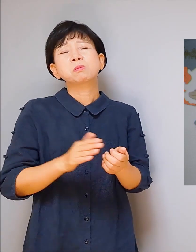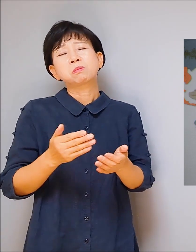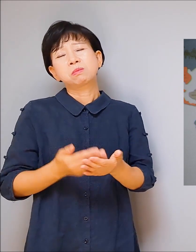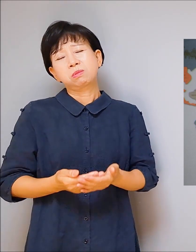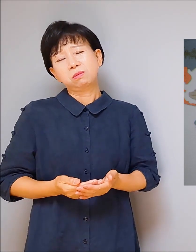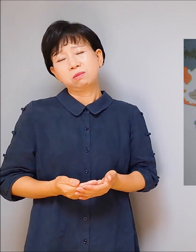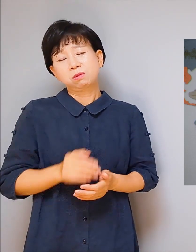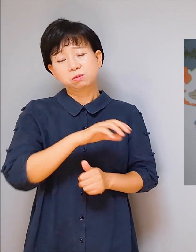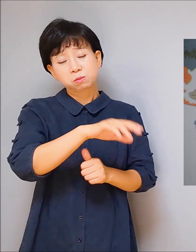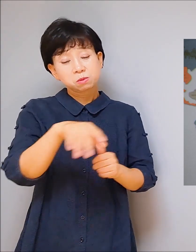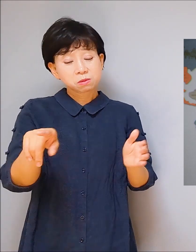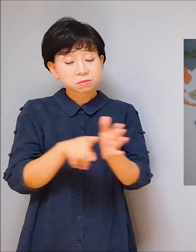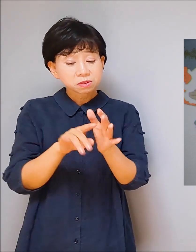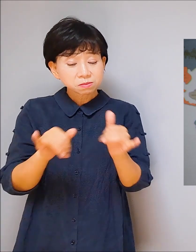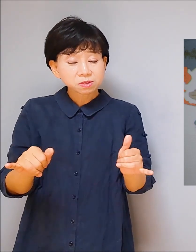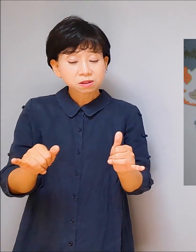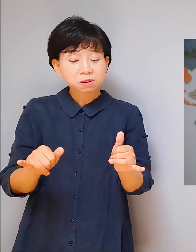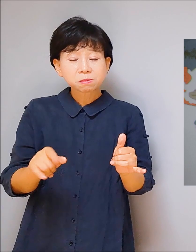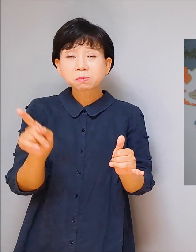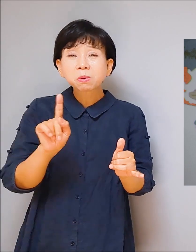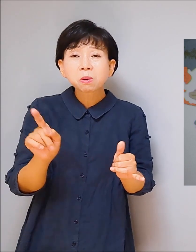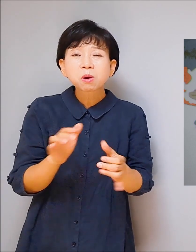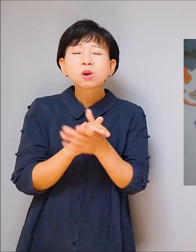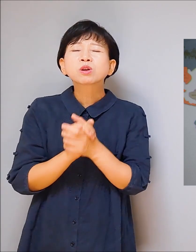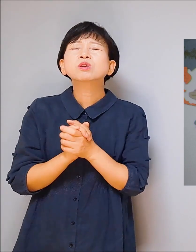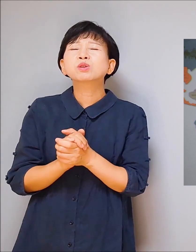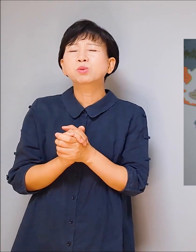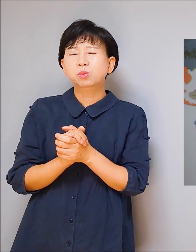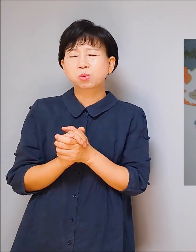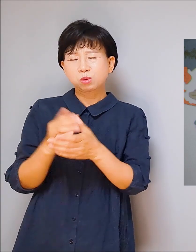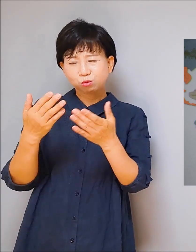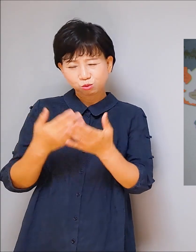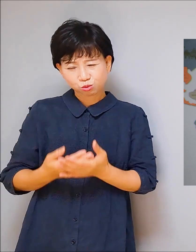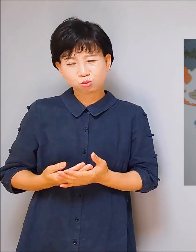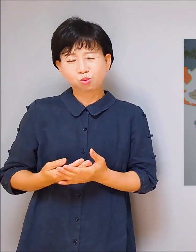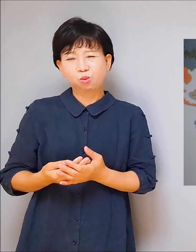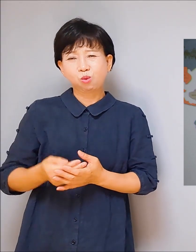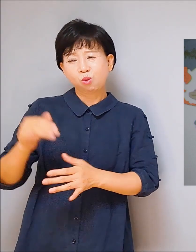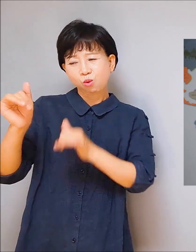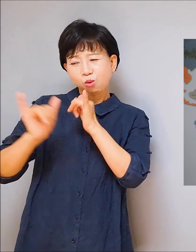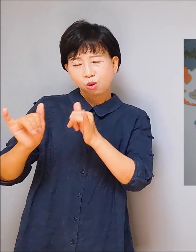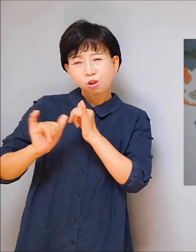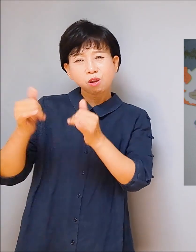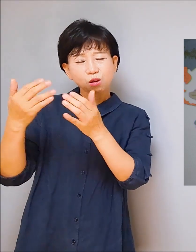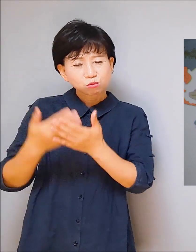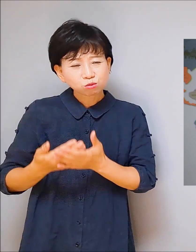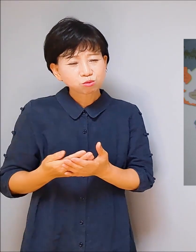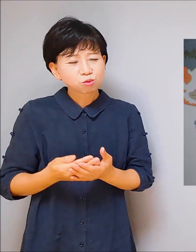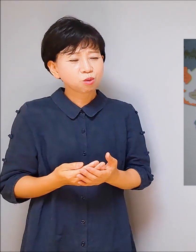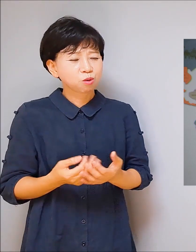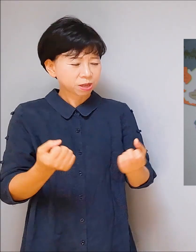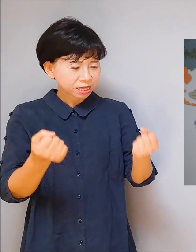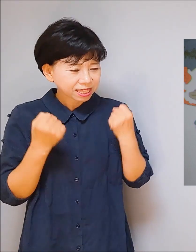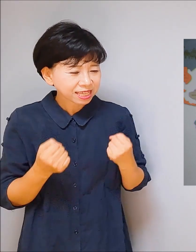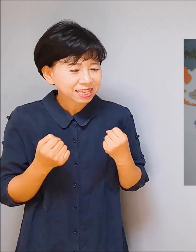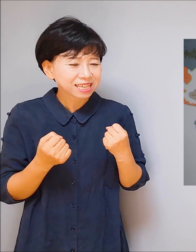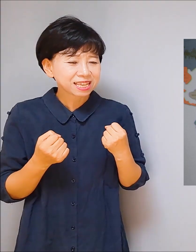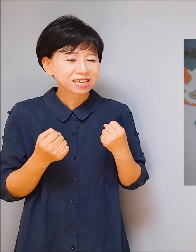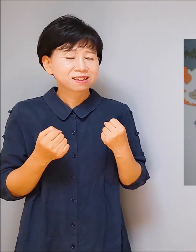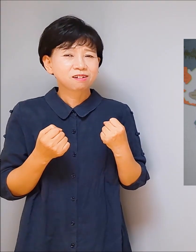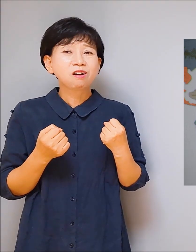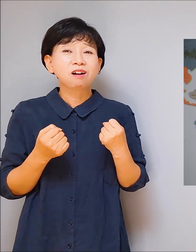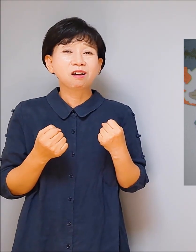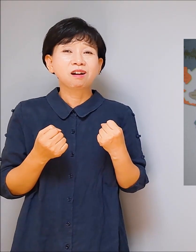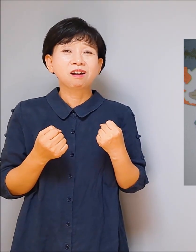함께 있다는 것으로, 함께 기도해 준다는 것으로, 함께 연락해 준다는 것으로, 함께 힘내 준다는 것으로 정말 힘이 안 될